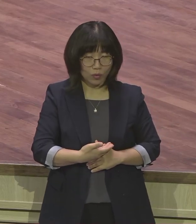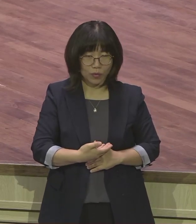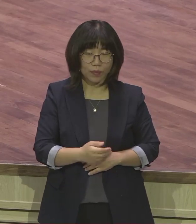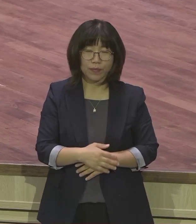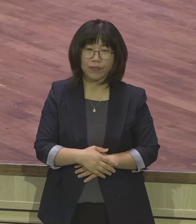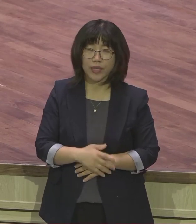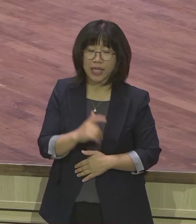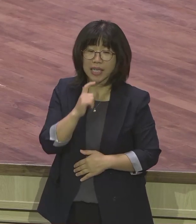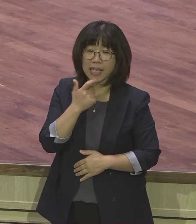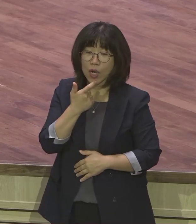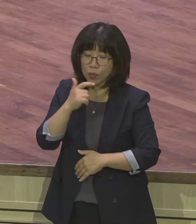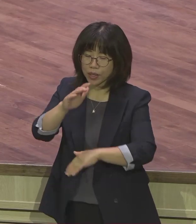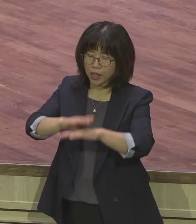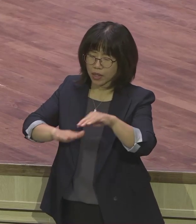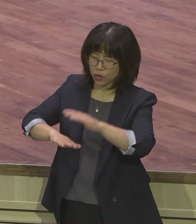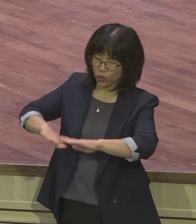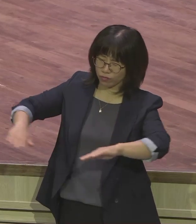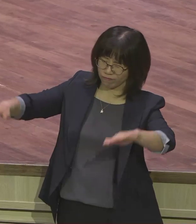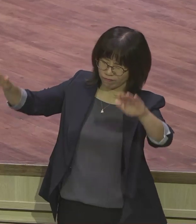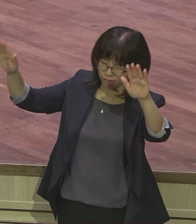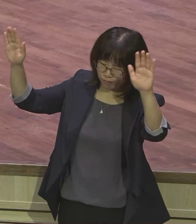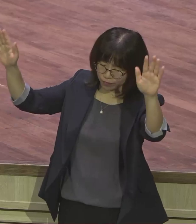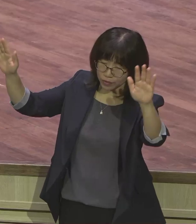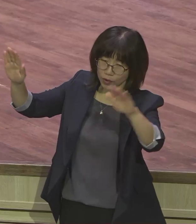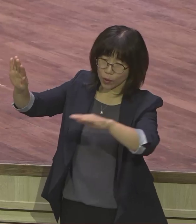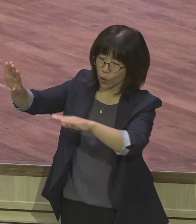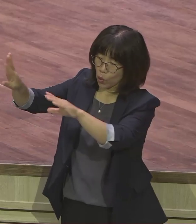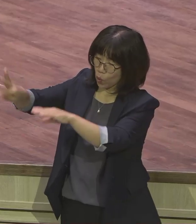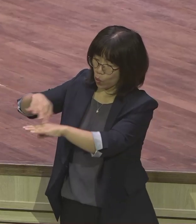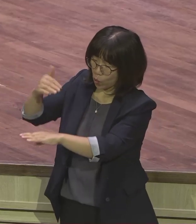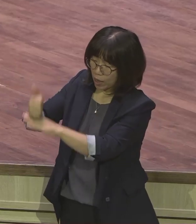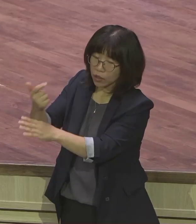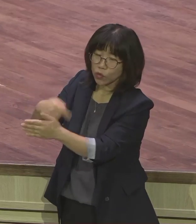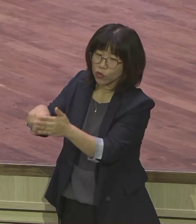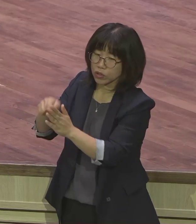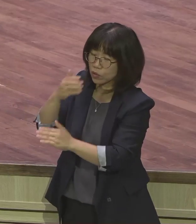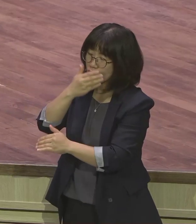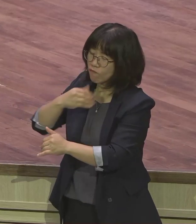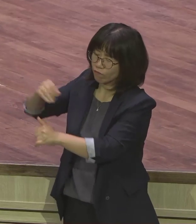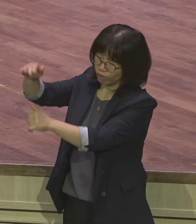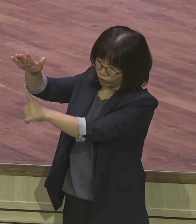야곱이 두 손을 높이 들고 바로를 향해 축복이 됐다는 거예요